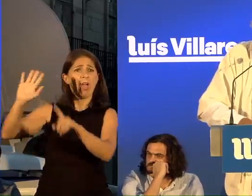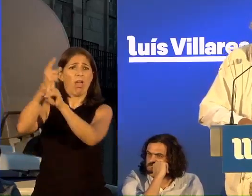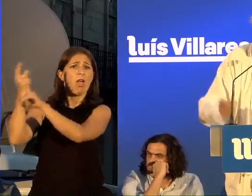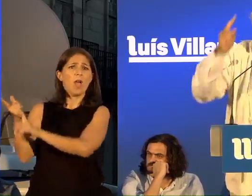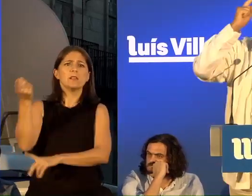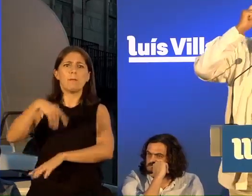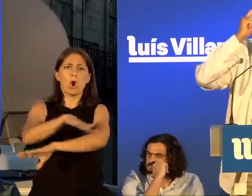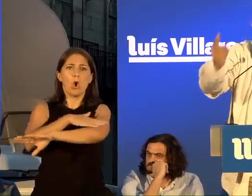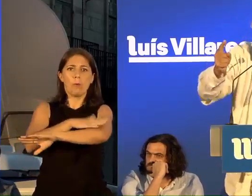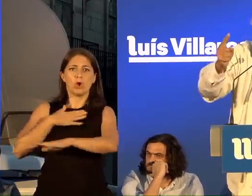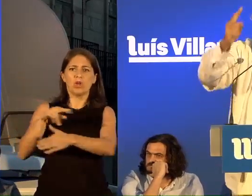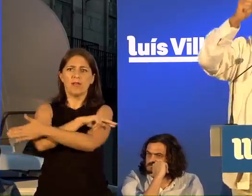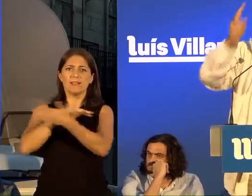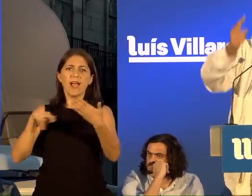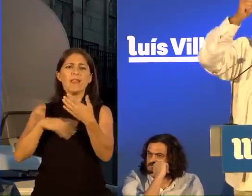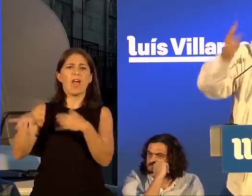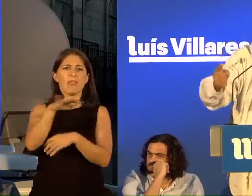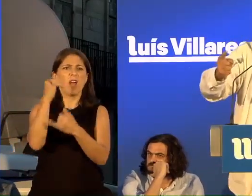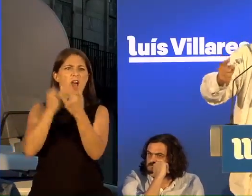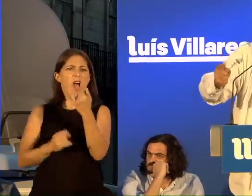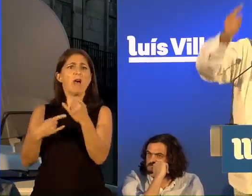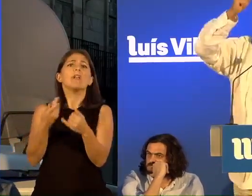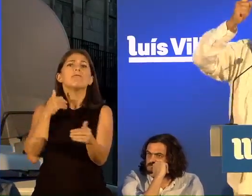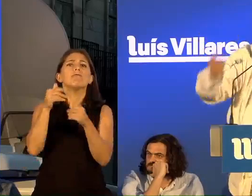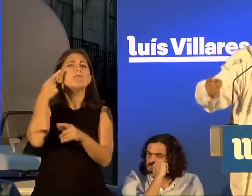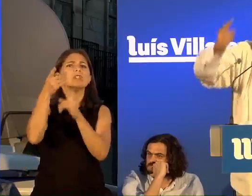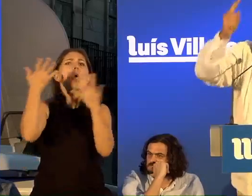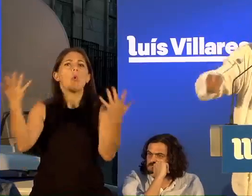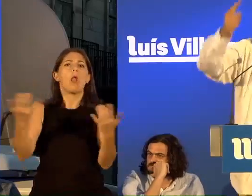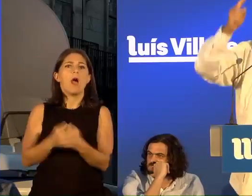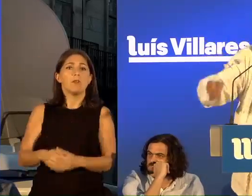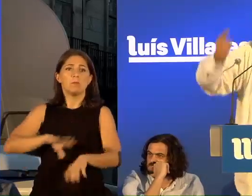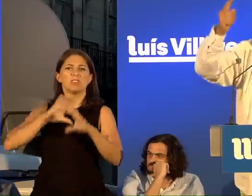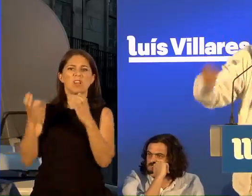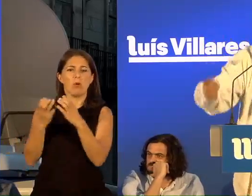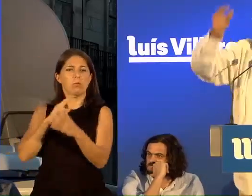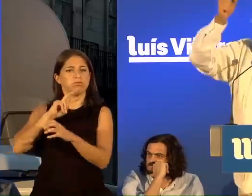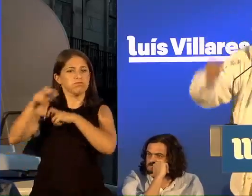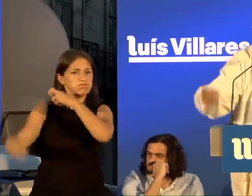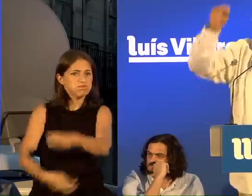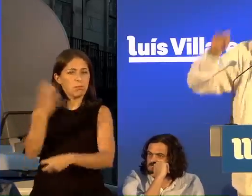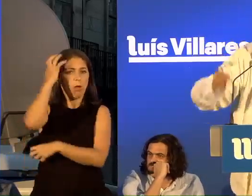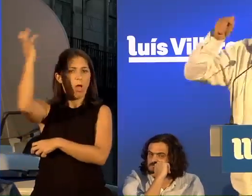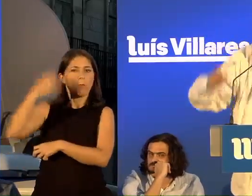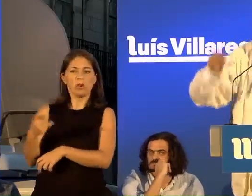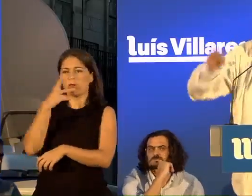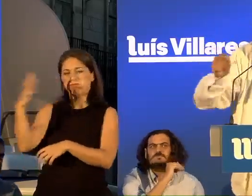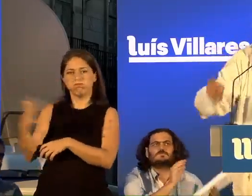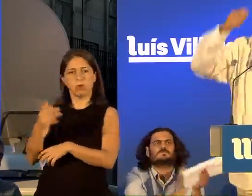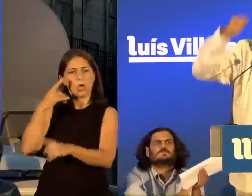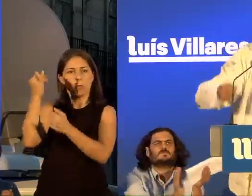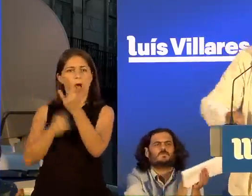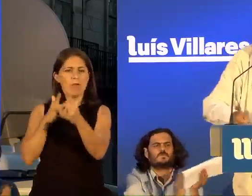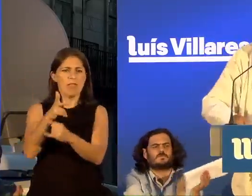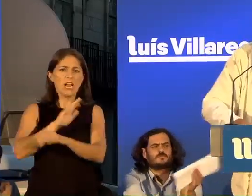goberno galego, e no roteiro de darlle o finiquito a putrefacta segunda restauración borbónica para establecer os dereitos dos cidadáns como é